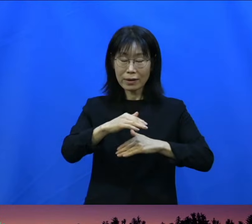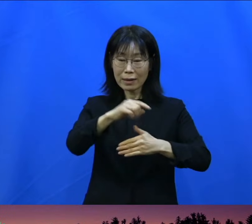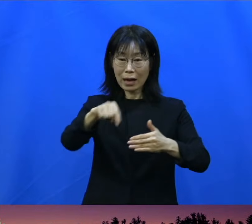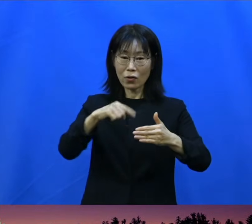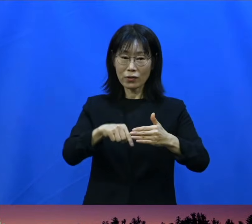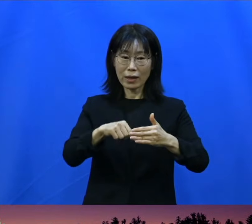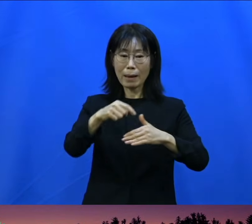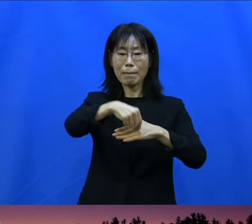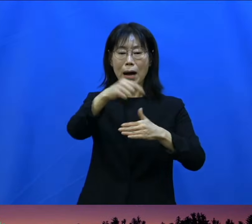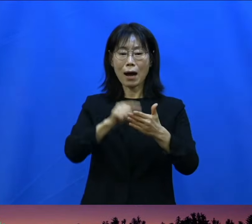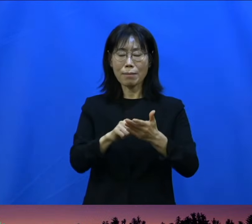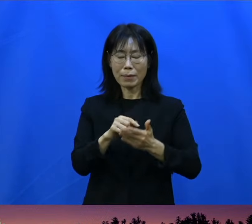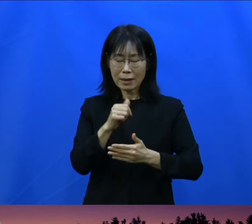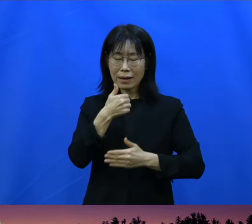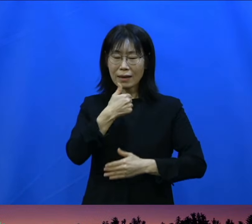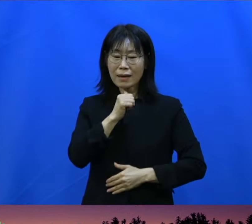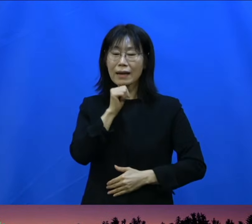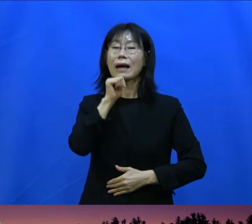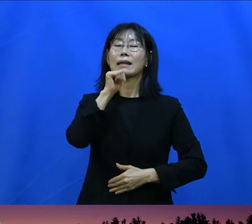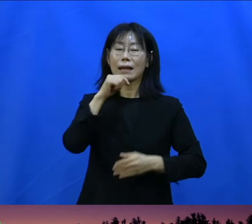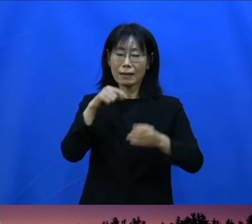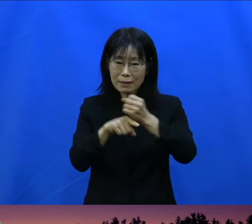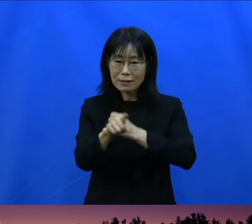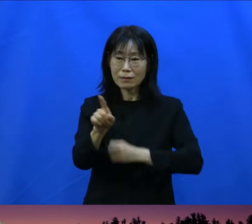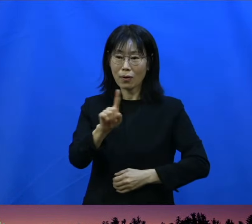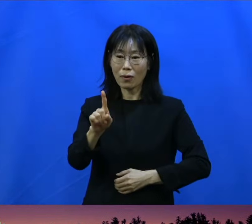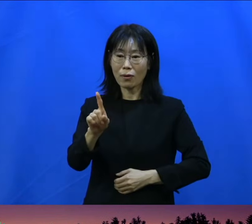상태예요. 완전히 망한 거예요.